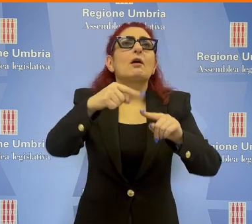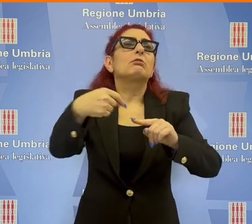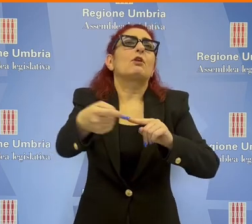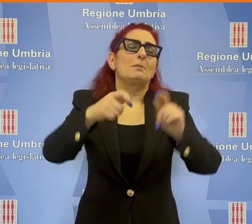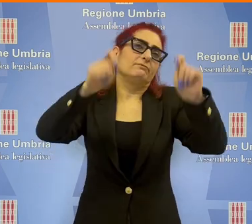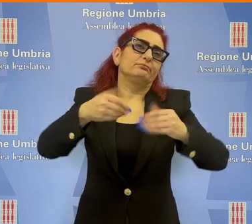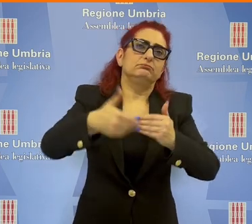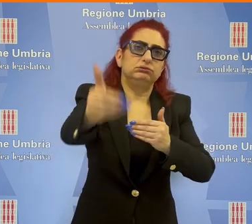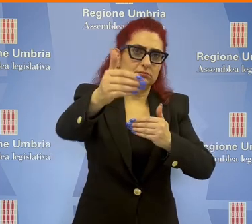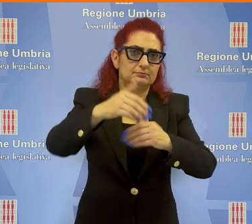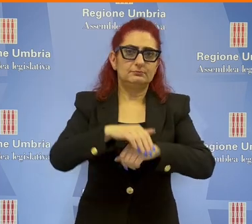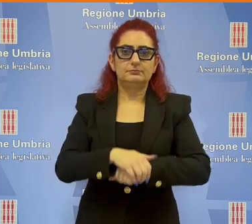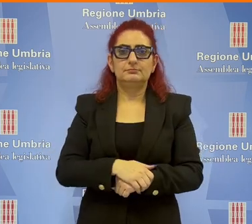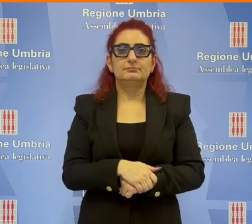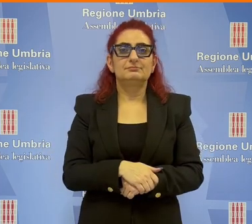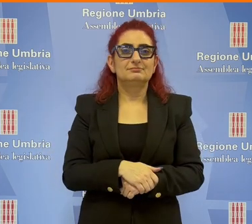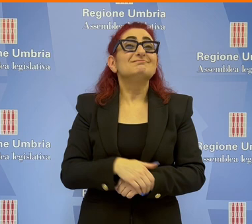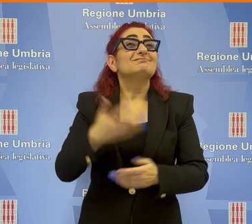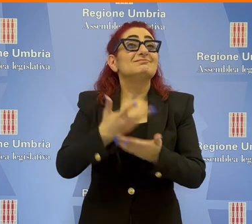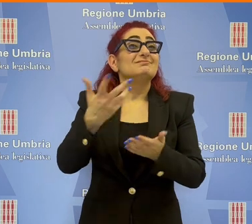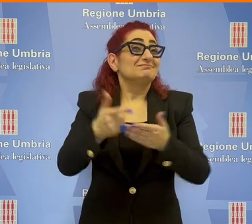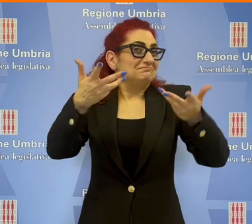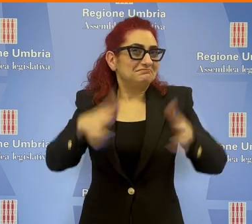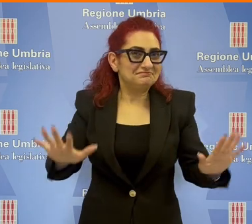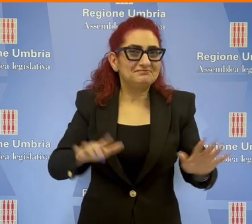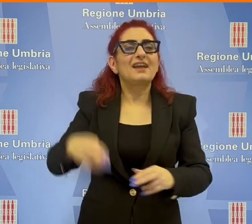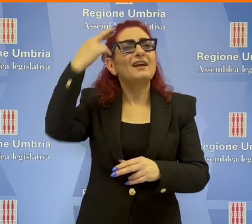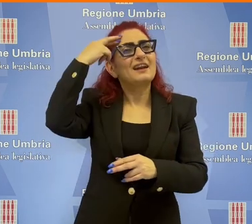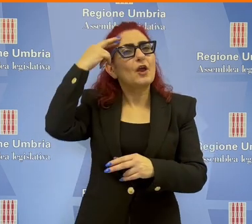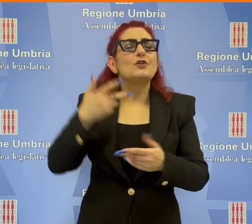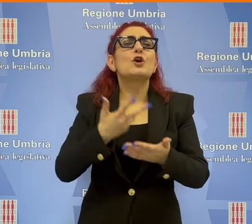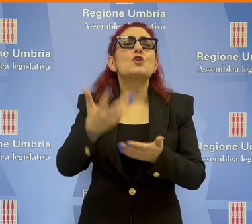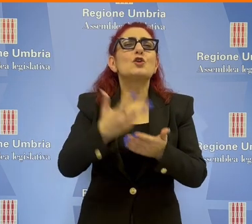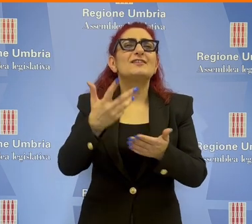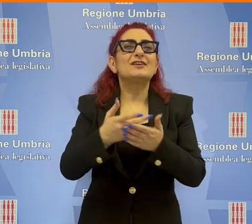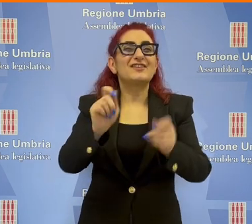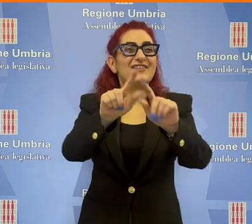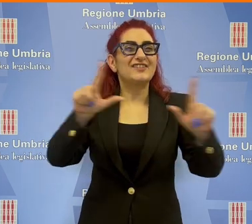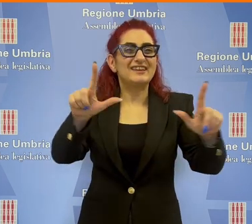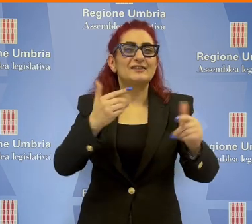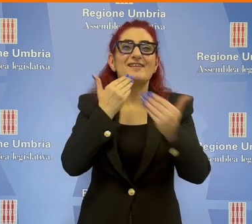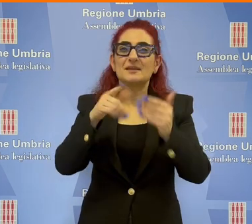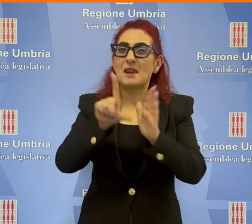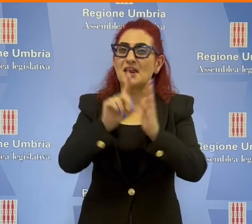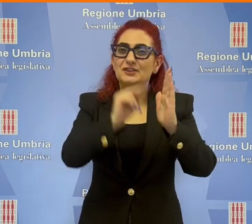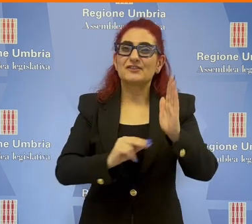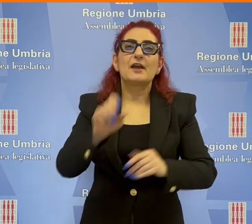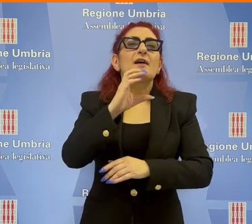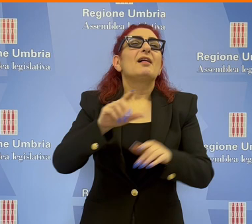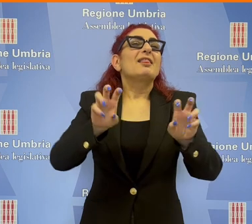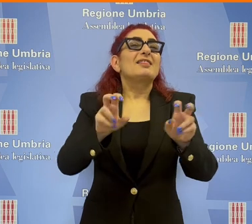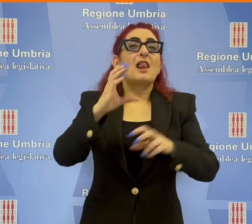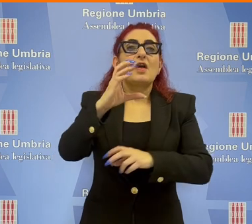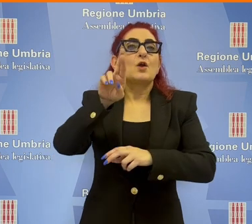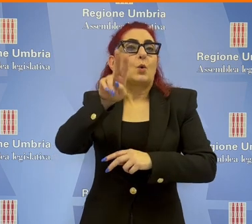che si spera sia rapida. Per questa edizione è tutto. Vi ricordo che questo notiziario video dell'Assemblea